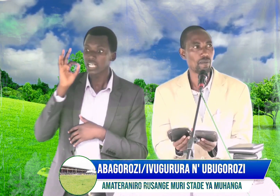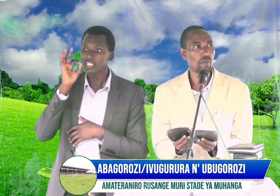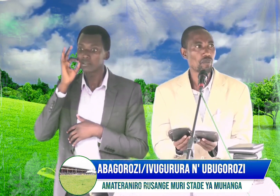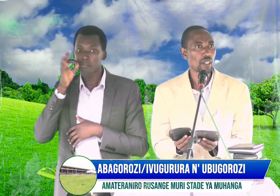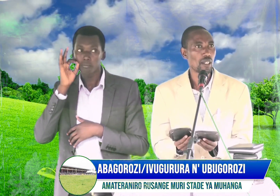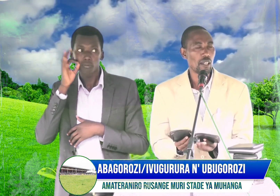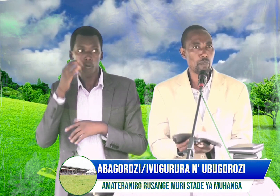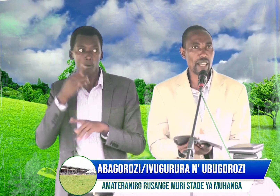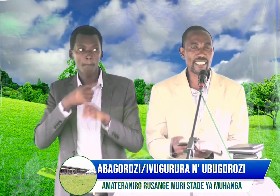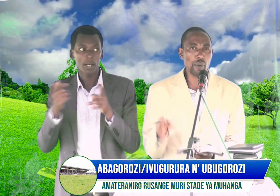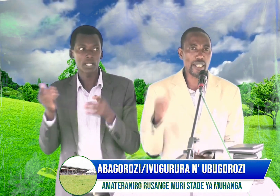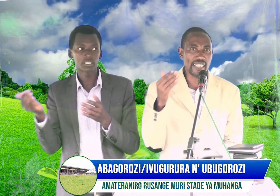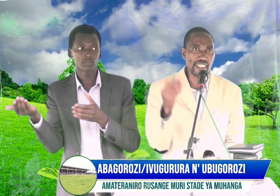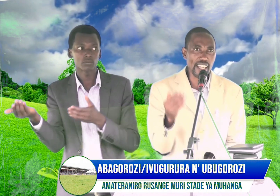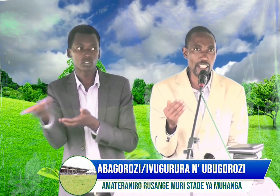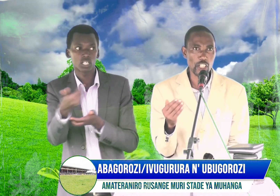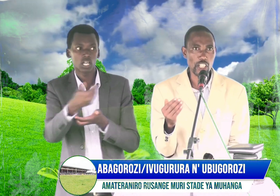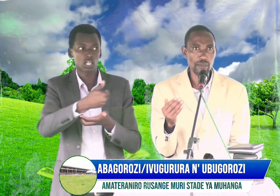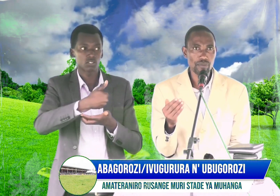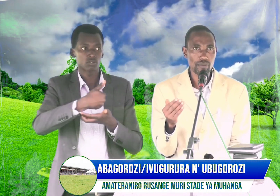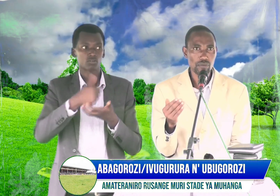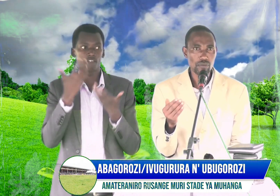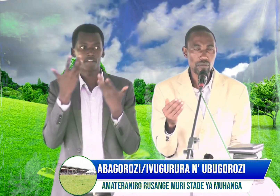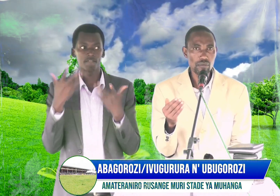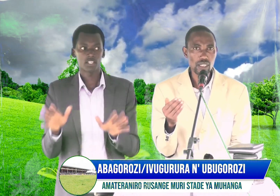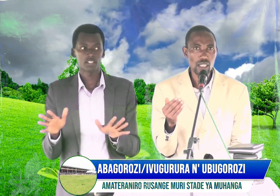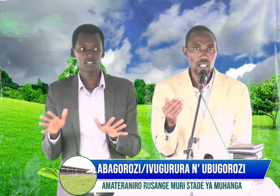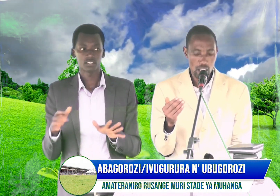sarurwa mbese witegereje